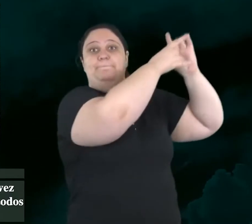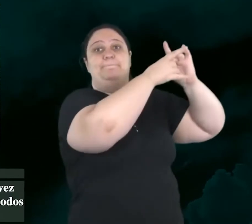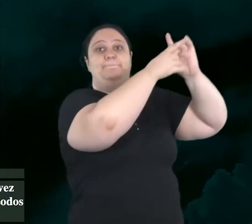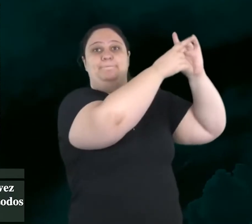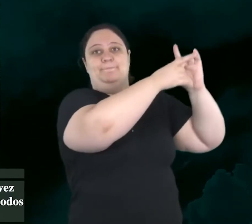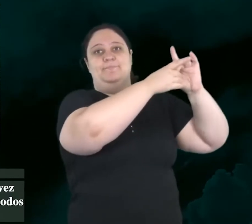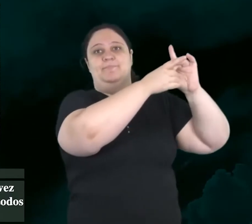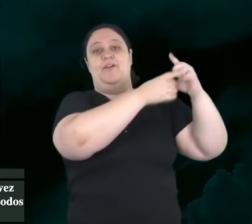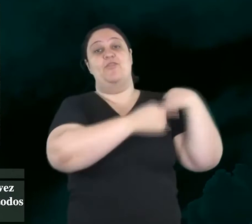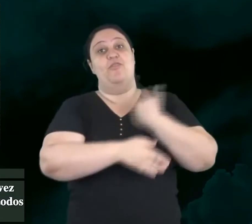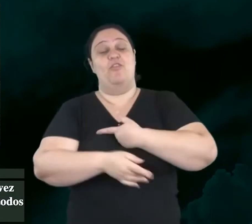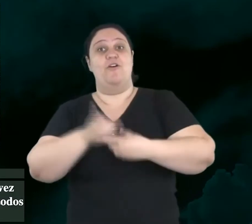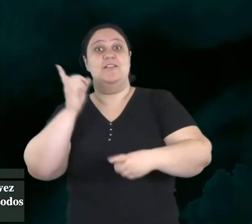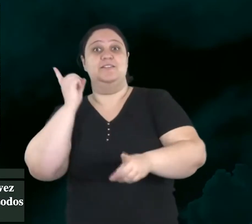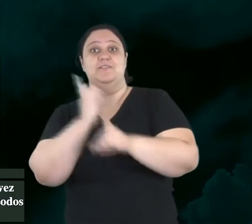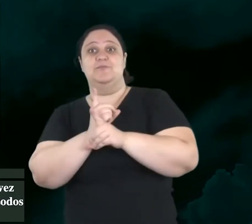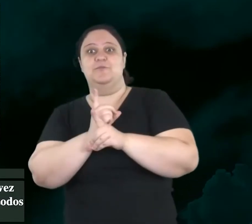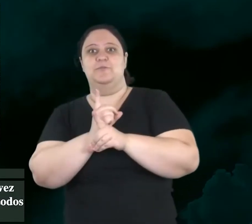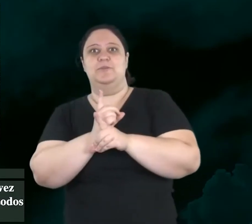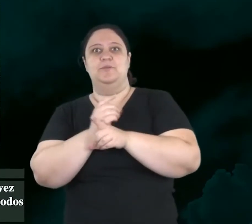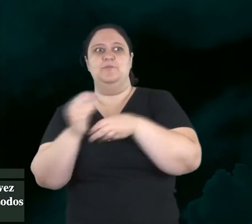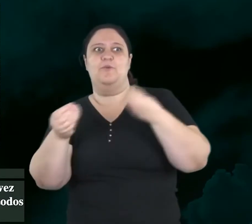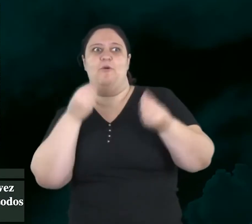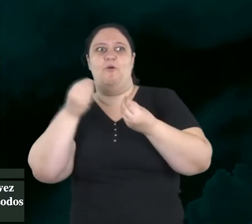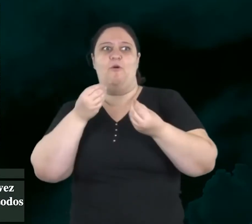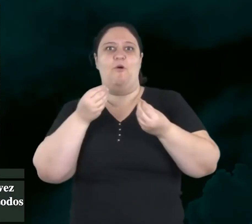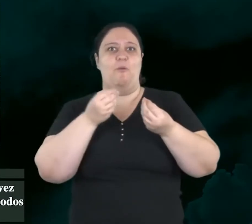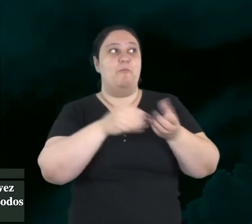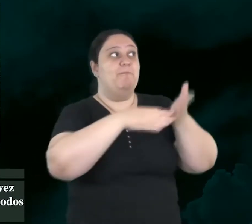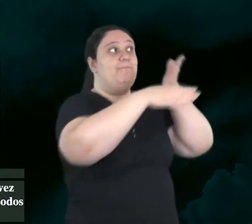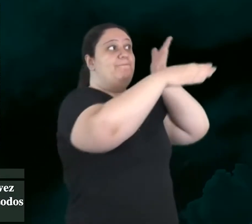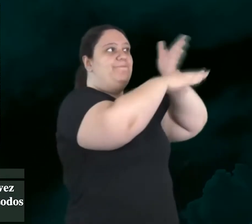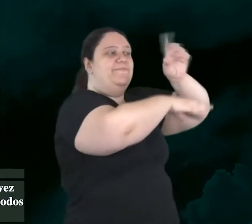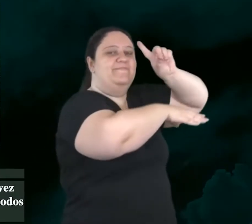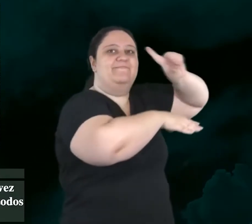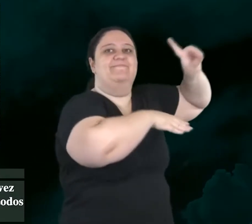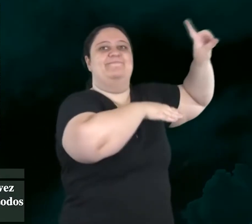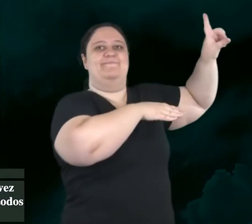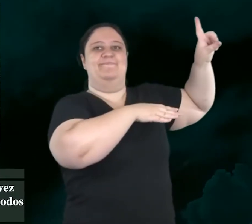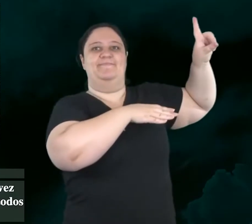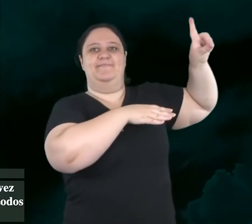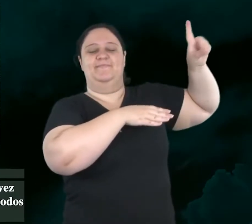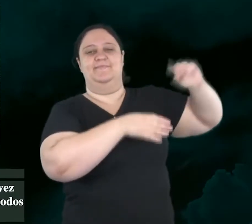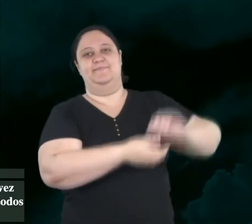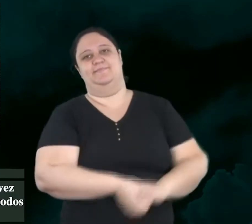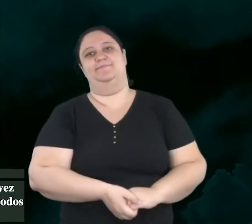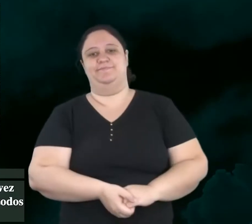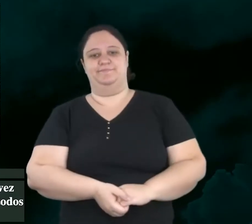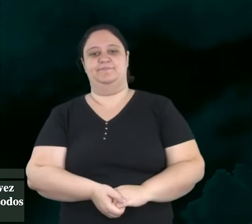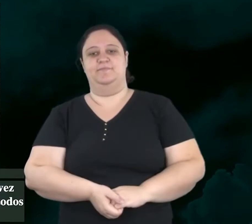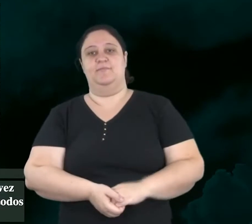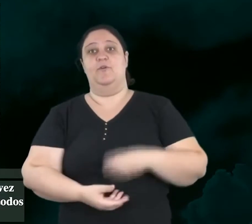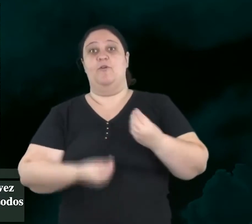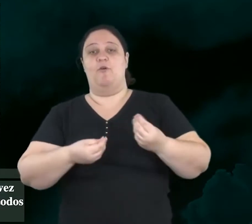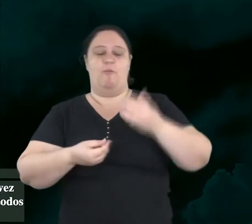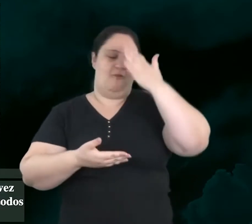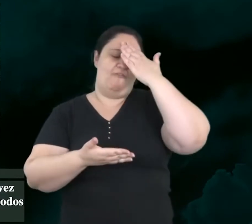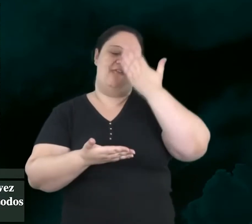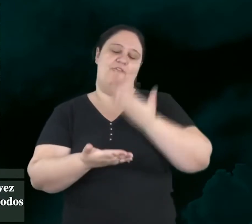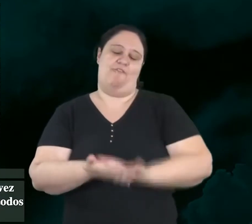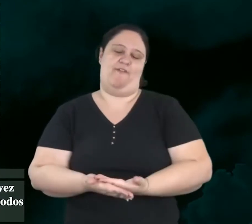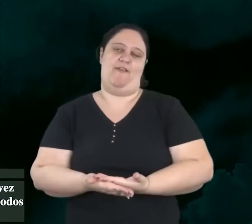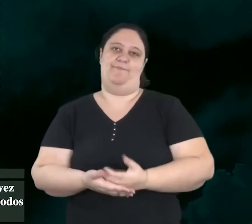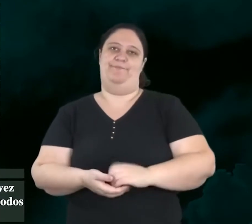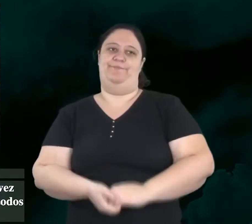para buscar as riquezas de Deus. E esse caminho para buscar as riquezas de Deus, queridos irmãos, é pela fé. Pela